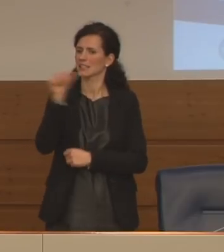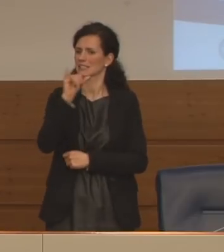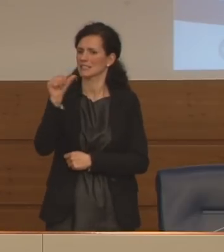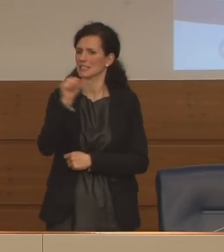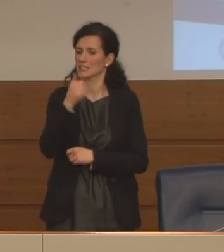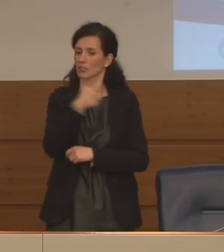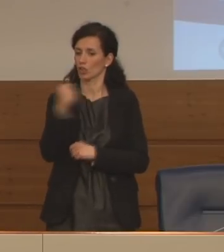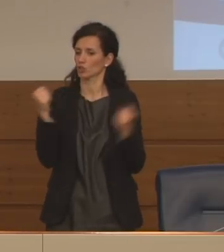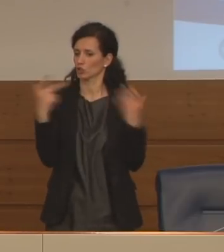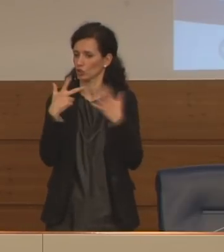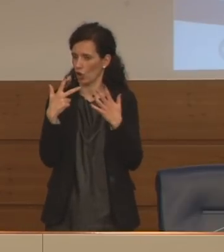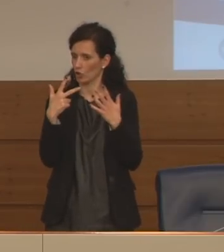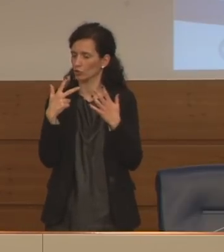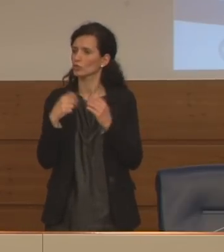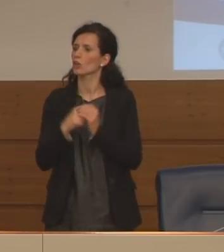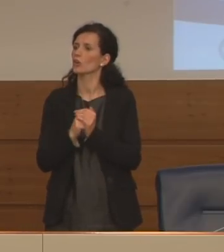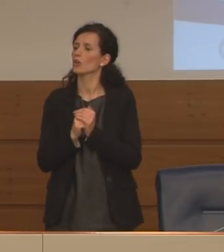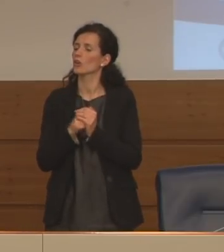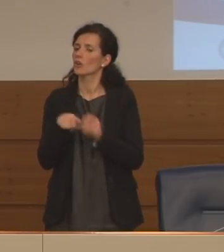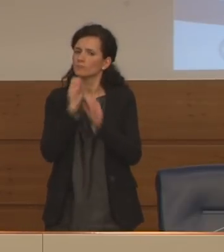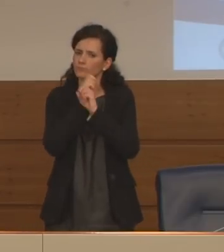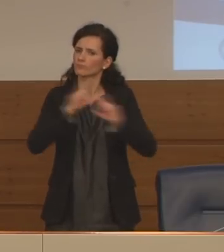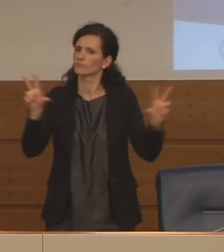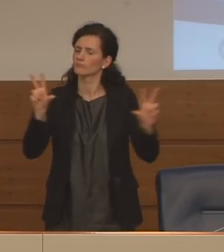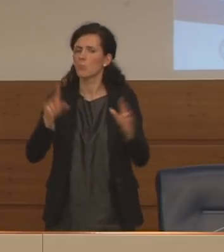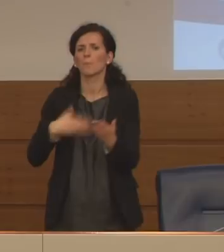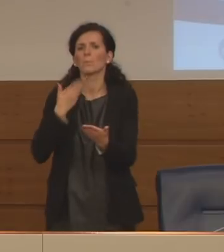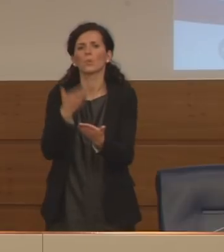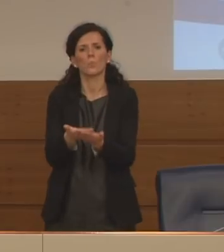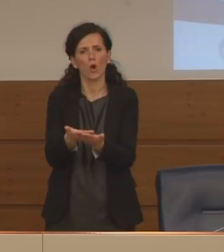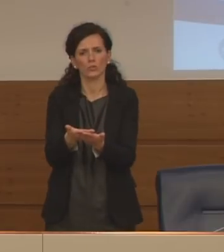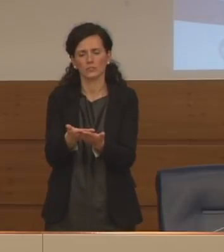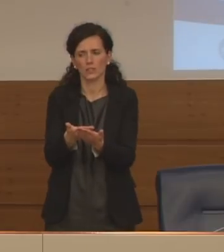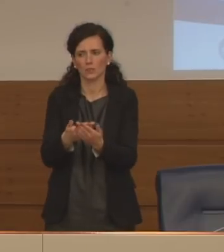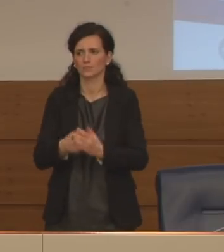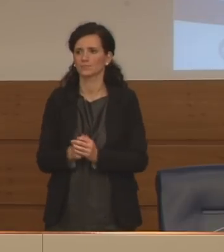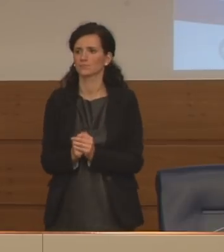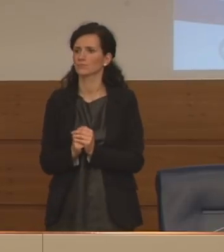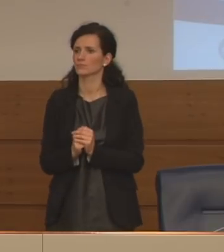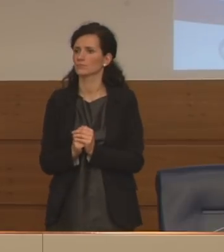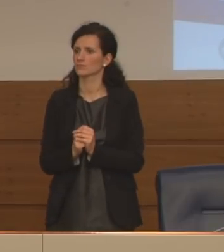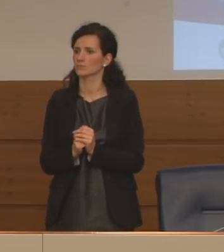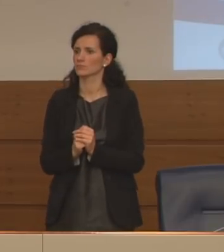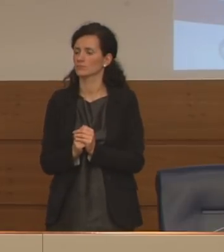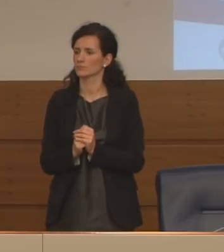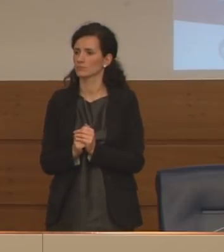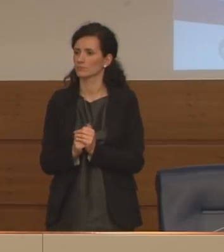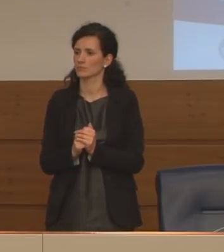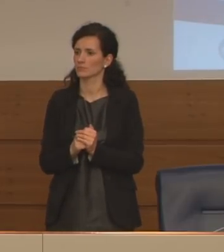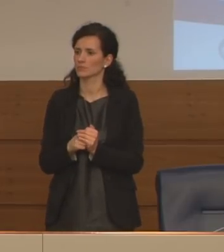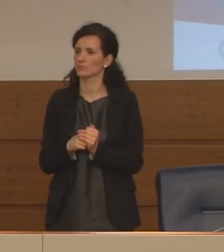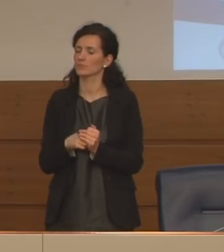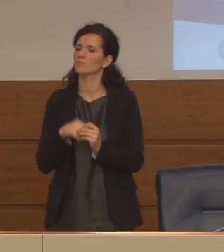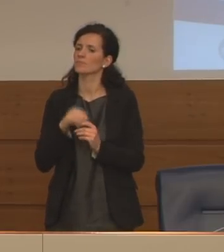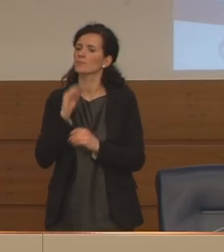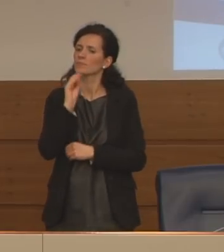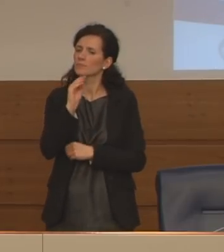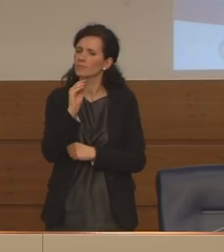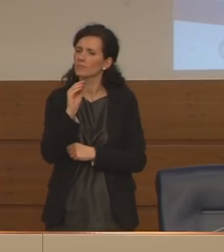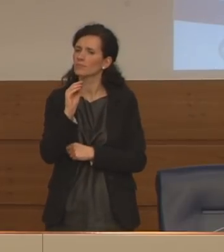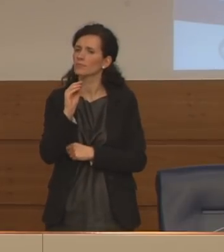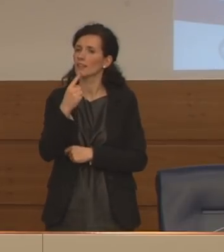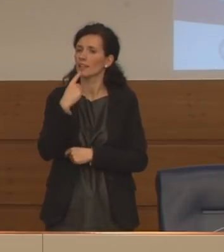ha lanciato un appello una proposta chiedendo di fornire di saturimetro tutte le